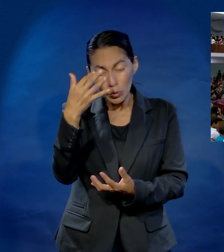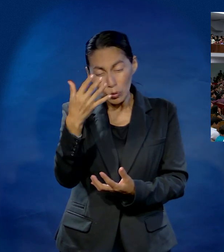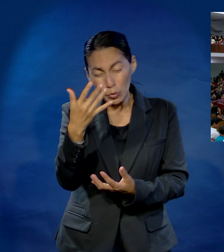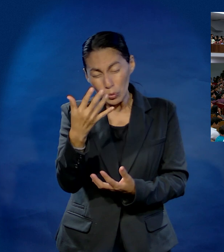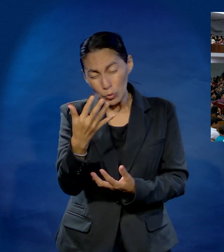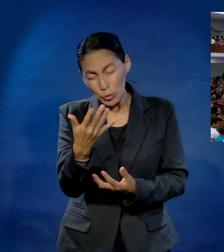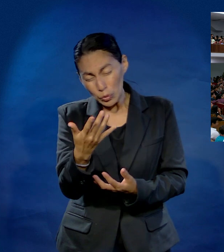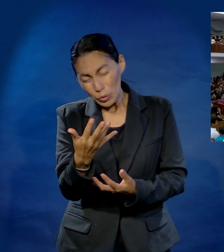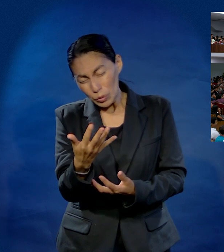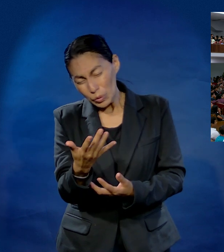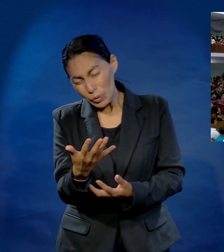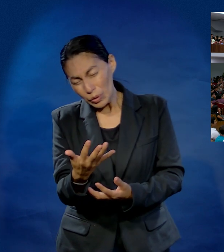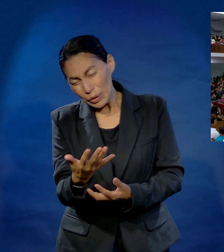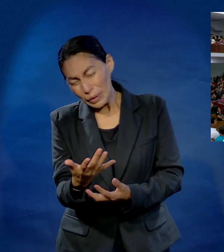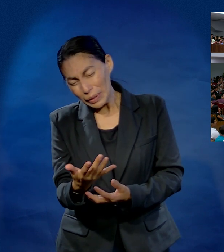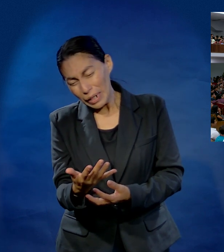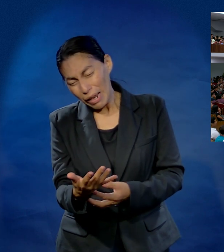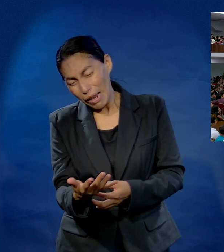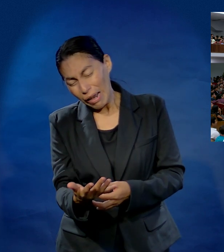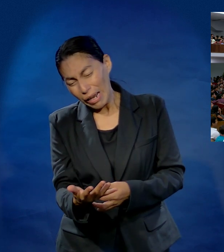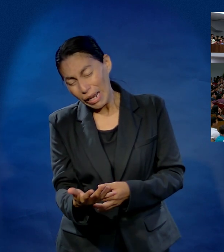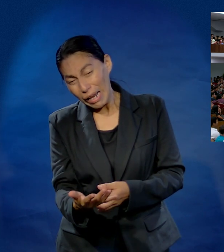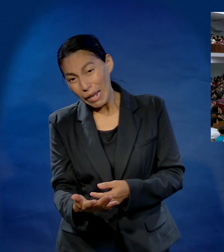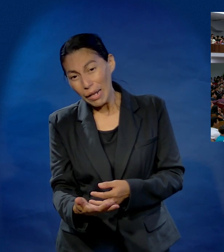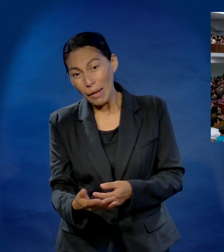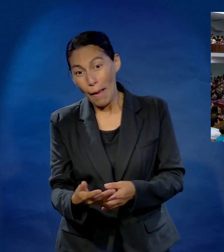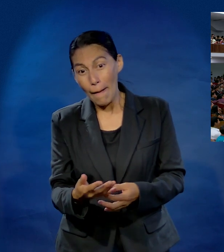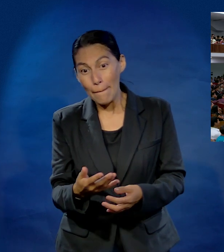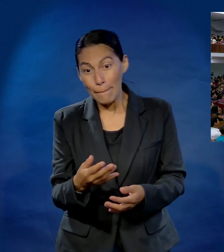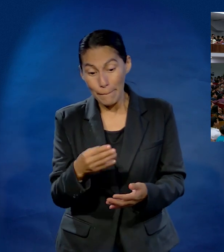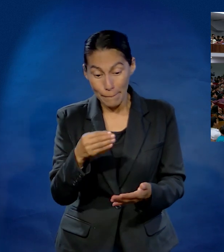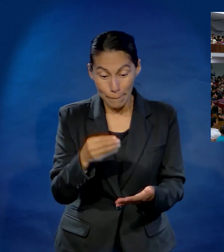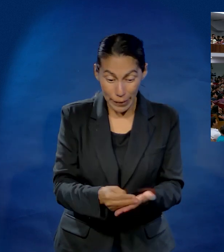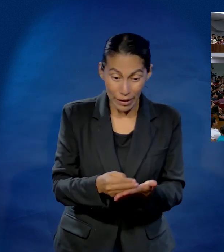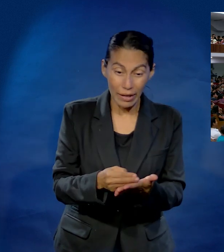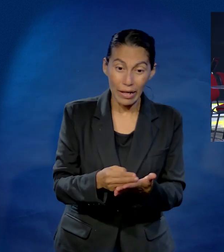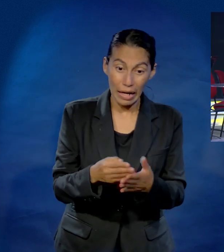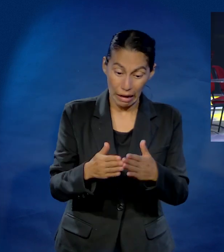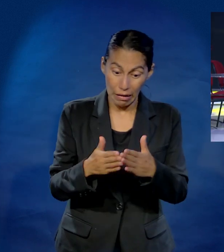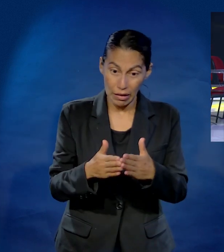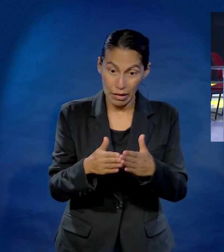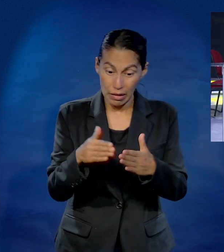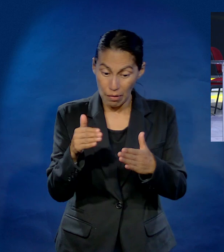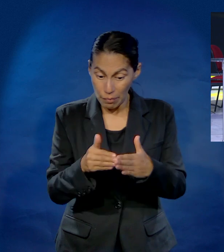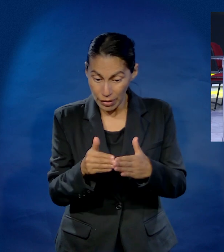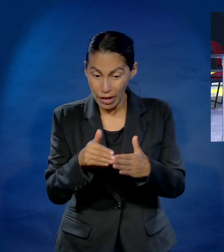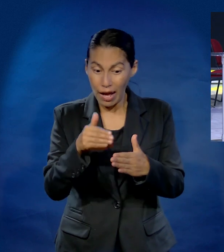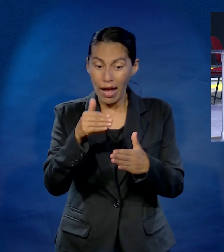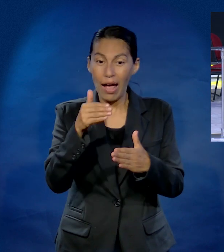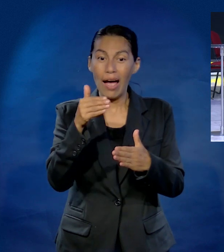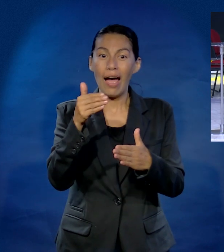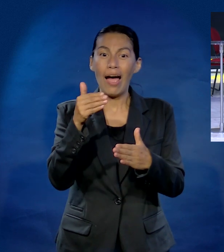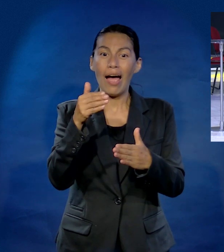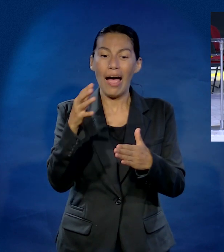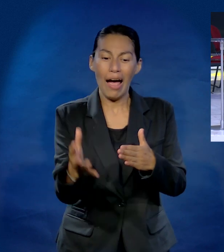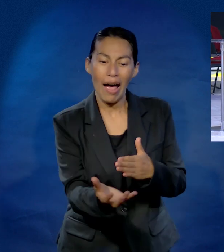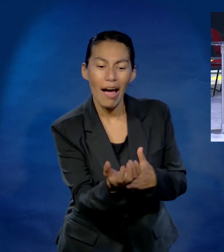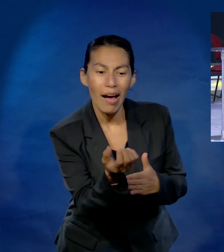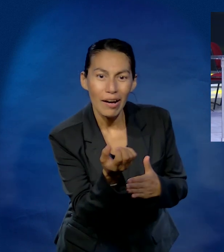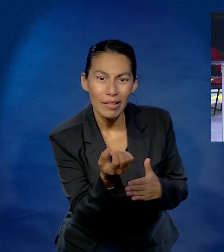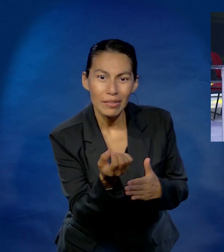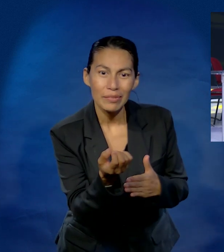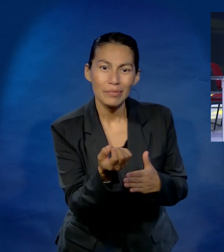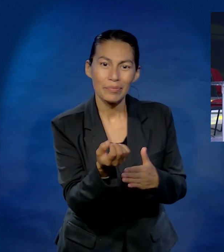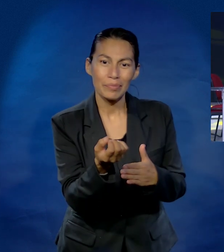teléfono cae. Todavía, como parece, como que si se burlara la situación, el teléfono pega en una orilla del